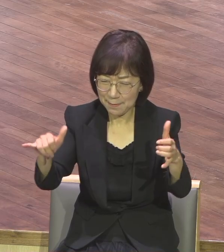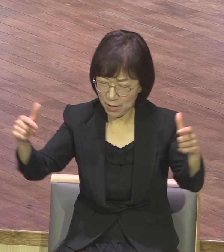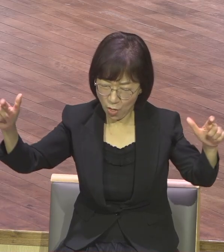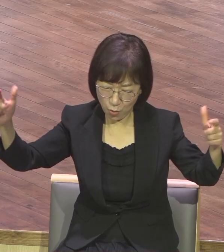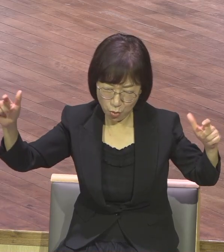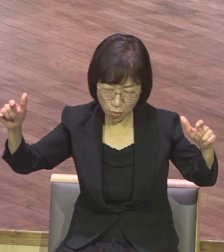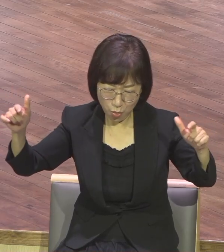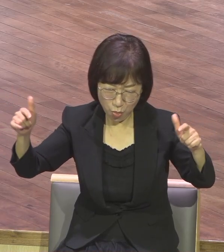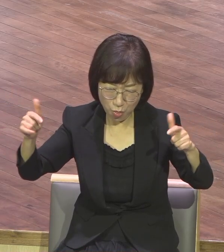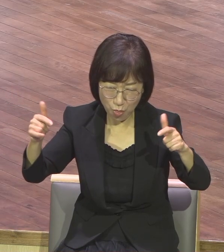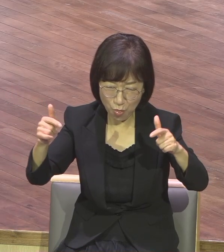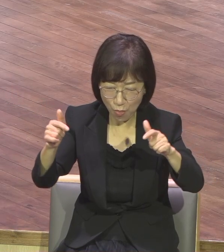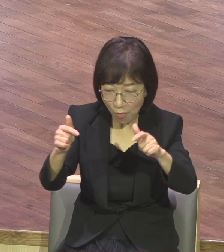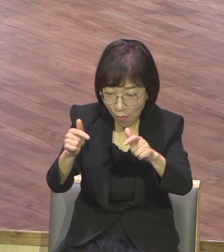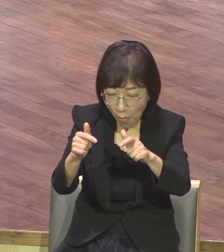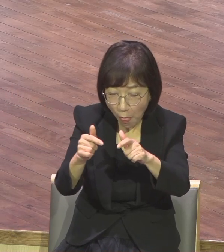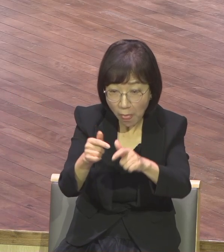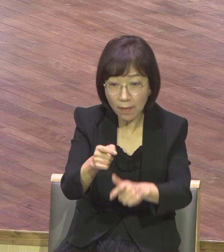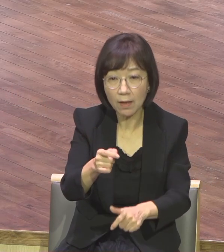보수 없습니다.